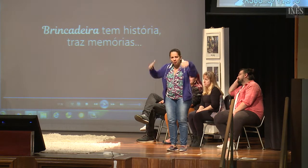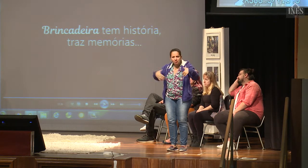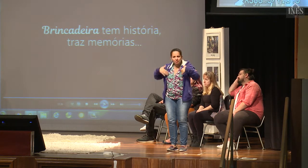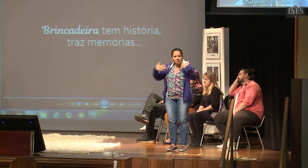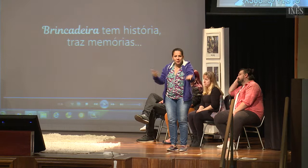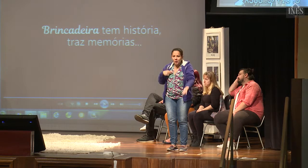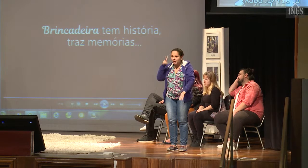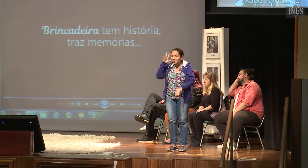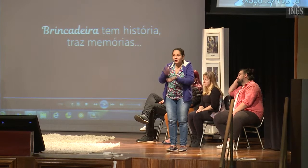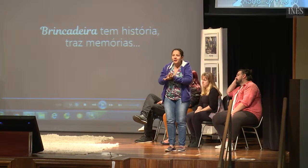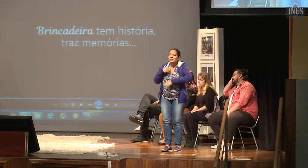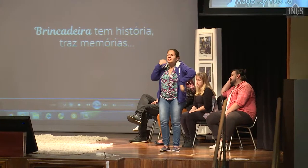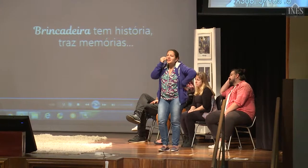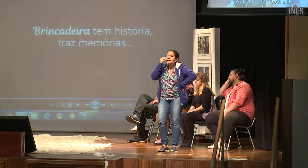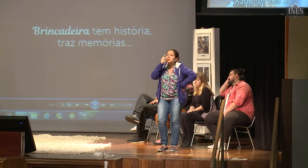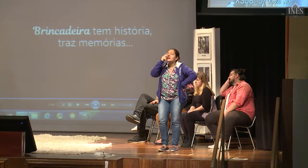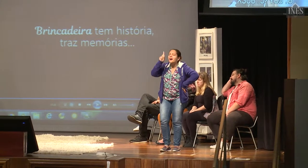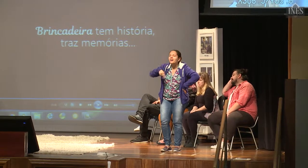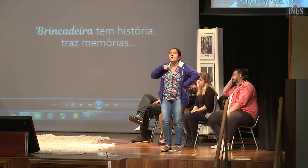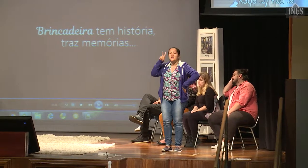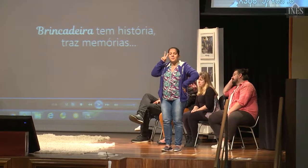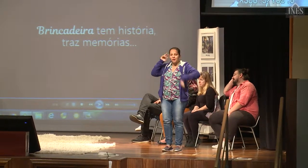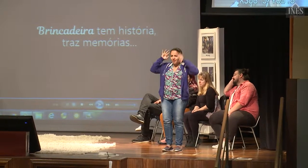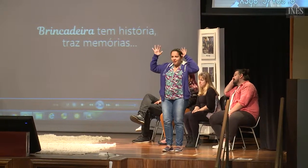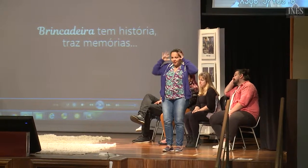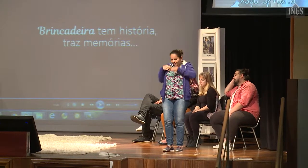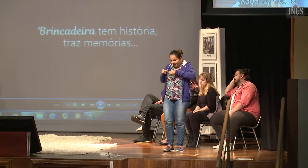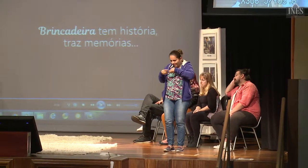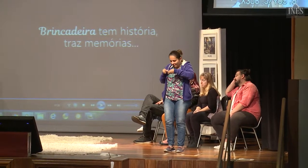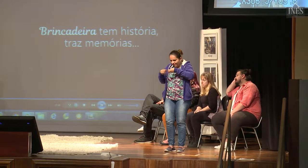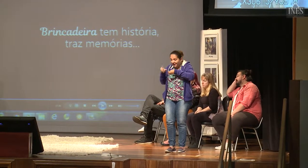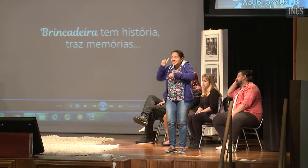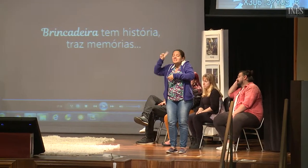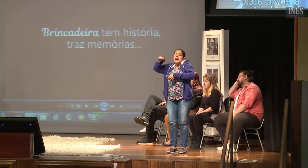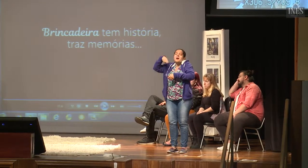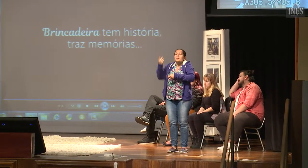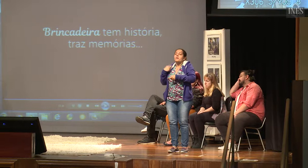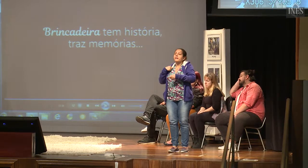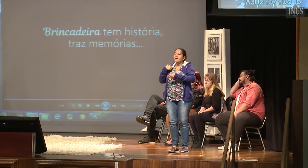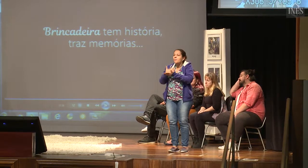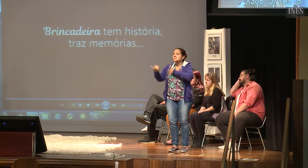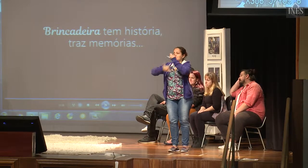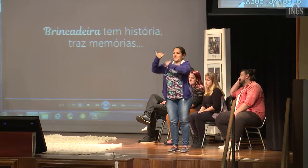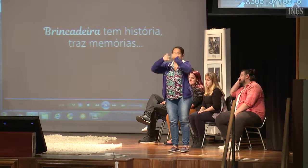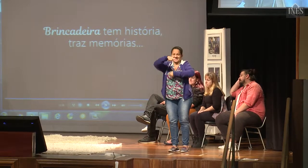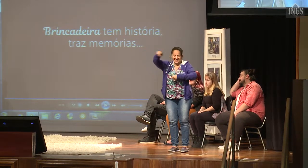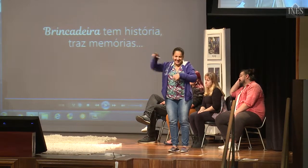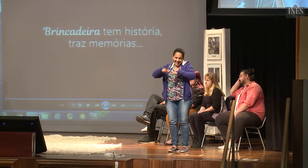de sinais, eu pensava em quê? Eu não pensava em nada. Eu lembrava assim que eu ficava assim, mexendo com as bonequinhas,